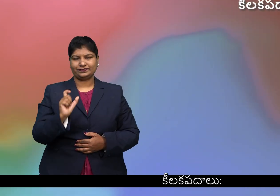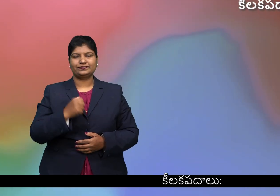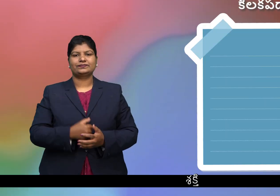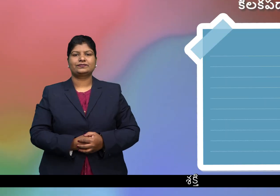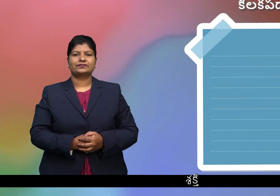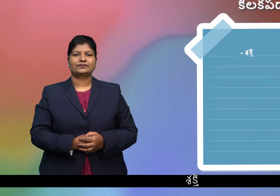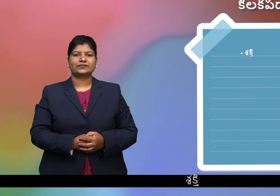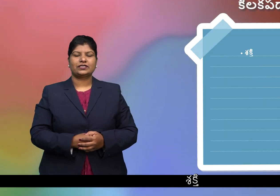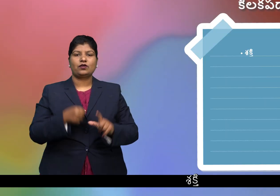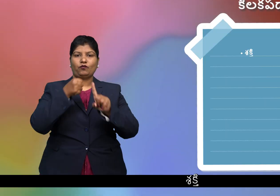శక్తి,